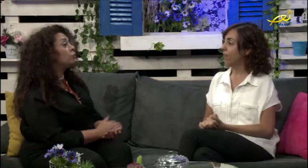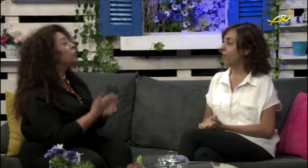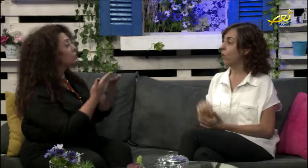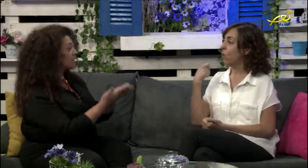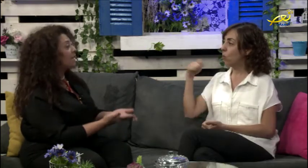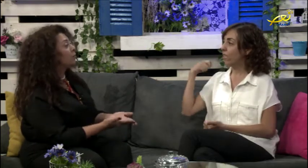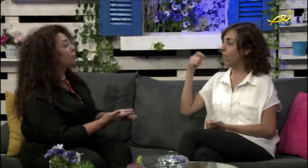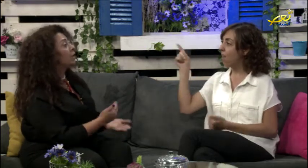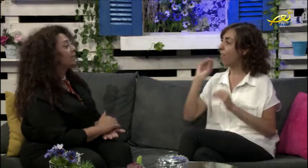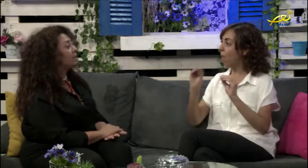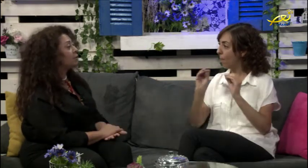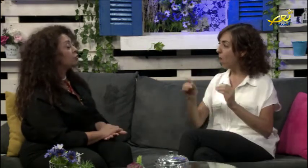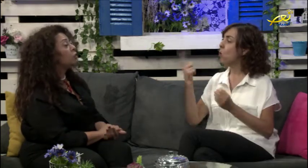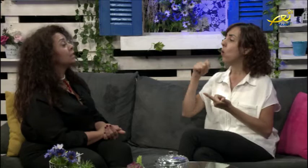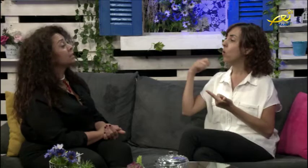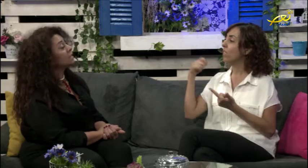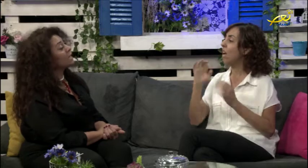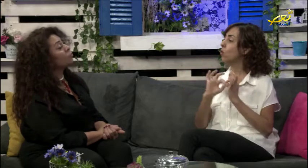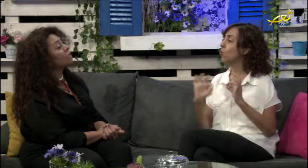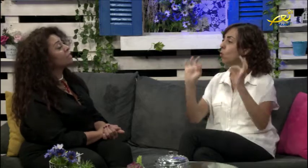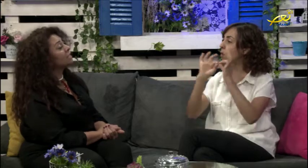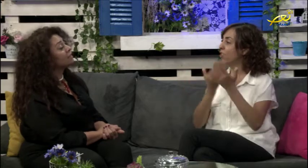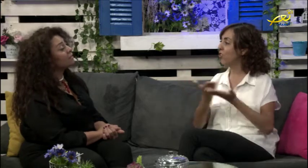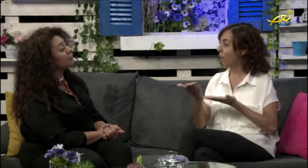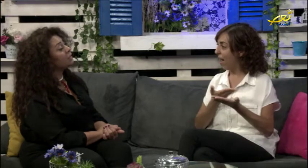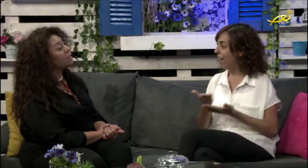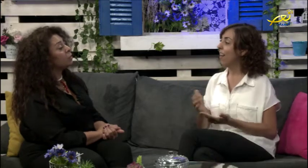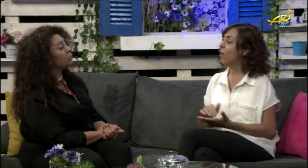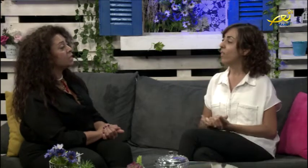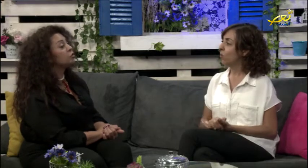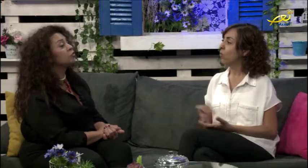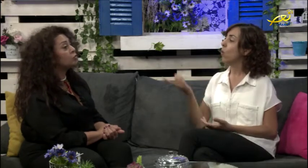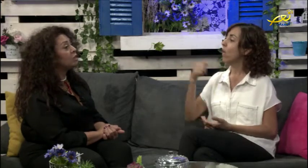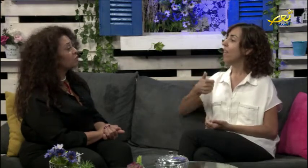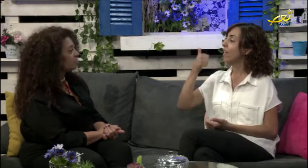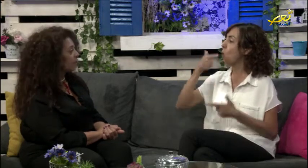قدموه وسلموه، هيدا المشروع وسلموه لوزارة التربية وزارة الشؤون الاجتماعية.